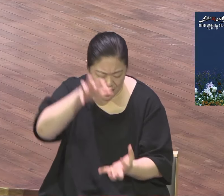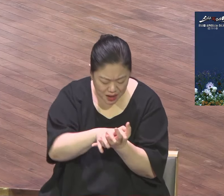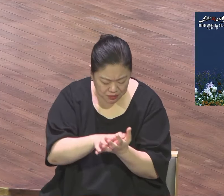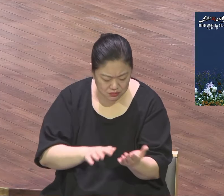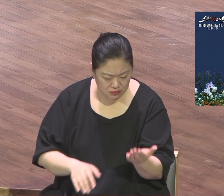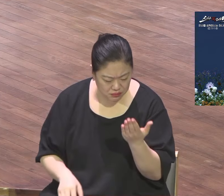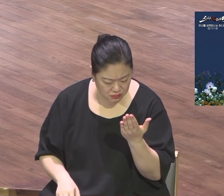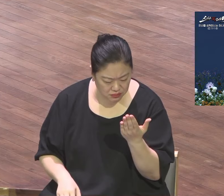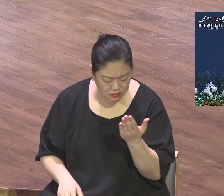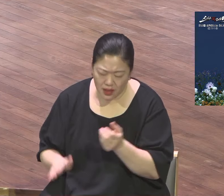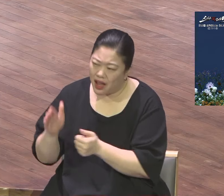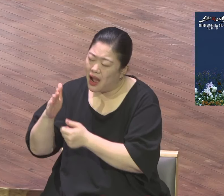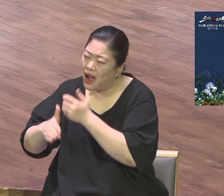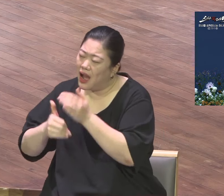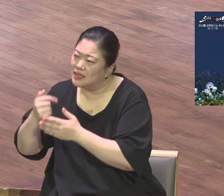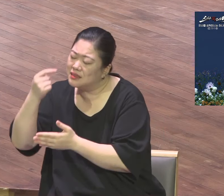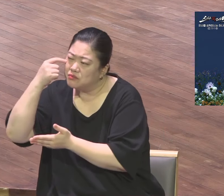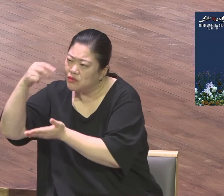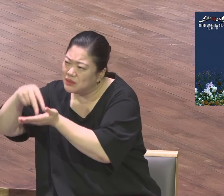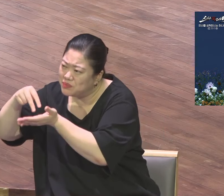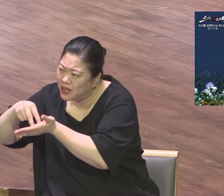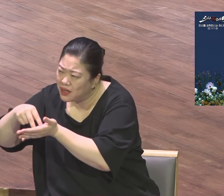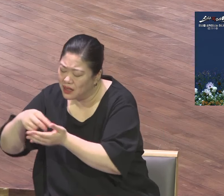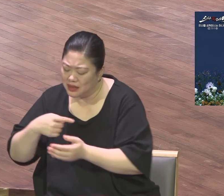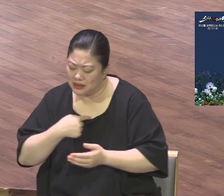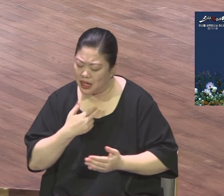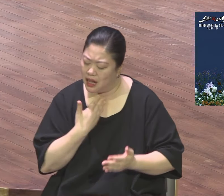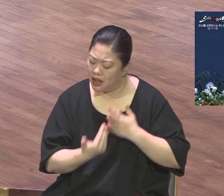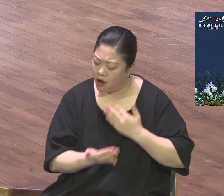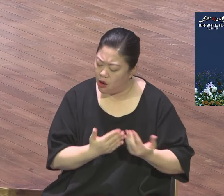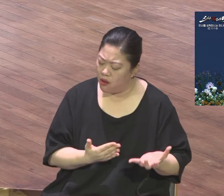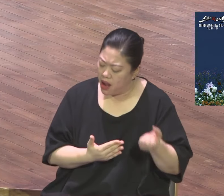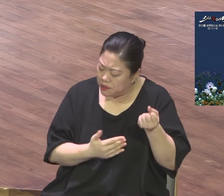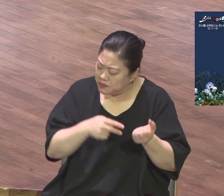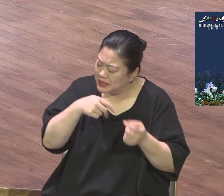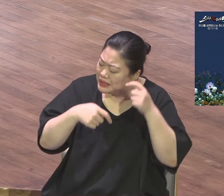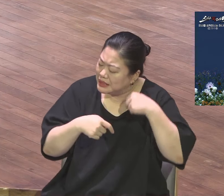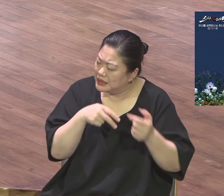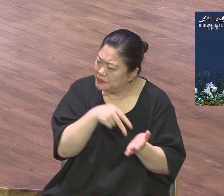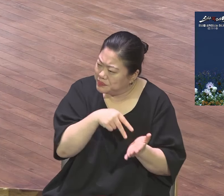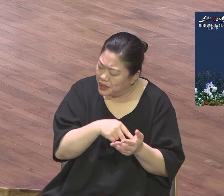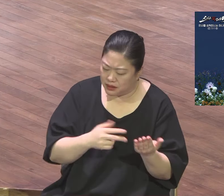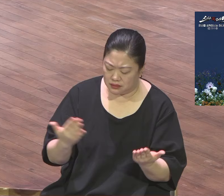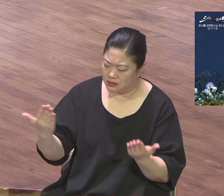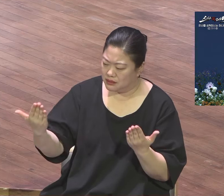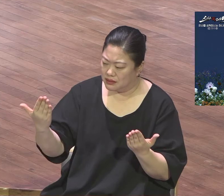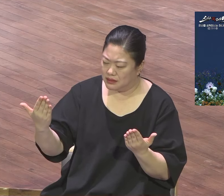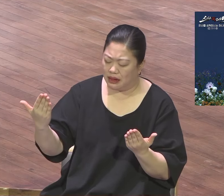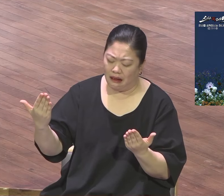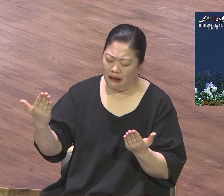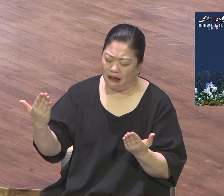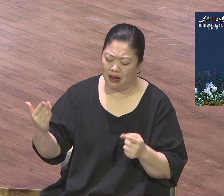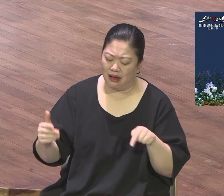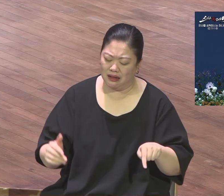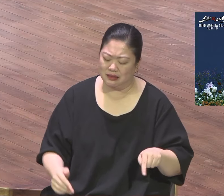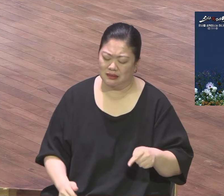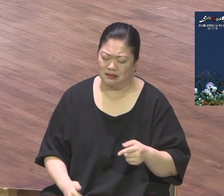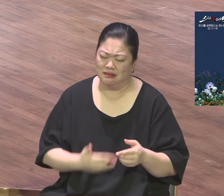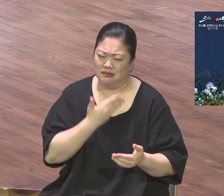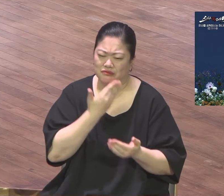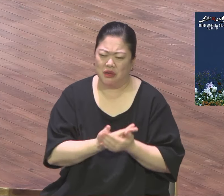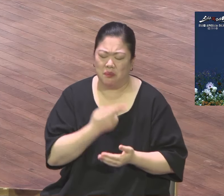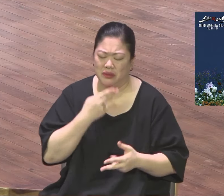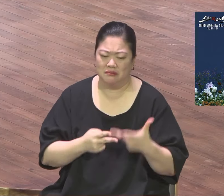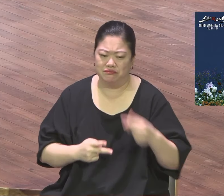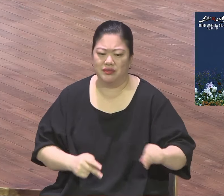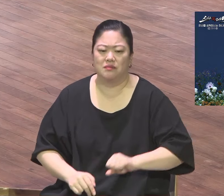이 눈으로 바라보는 습관에서 벗어나야 돼요. 내가 가진 이 고정관념 빠져나와야 된다니까. 어떻게 돼야